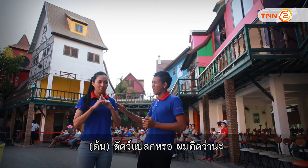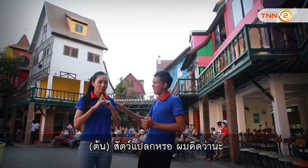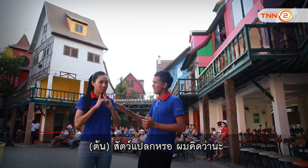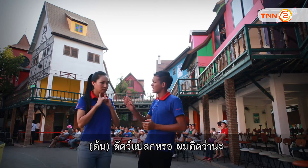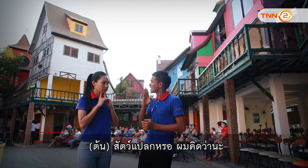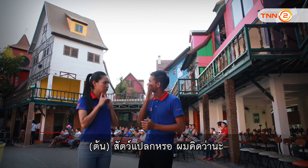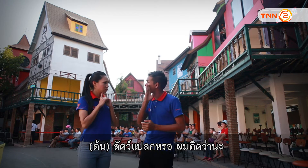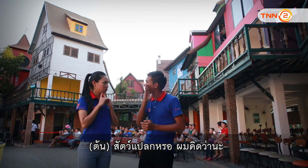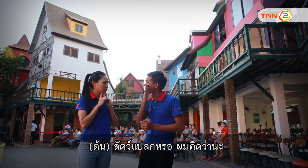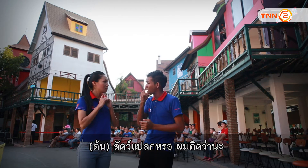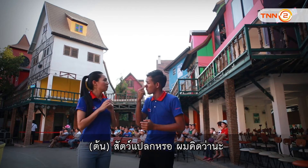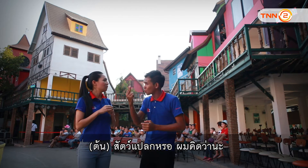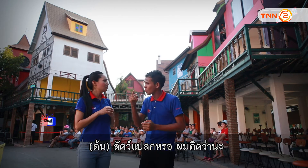ะ